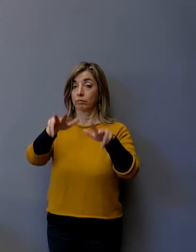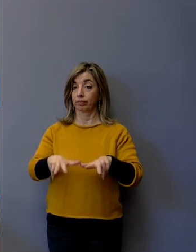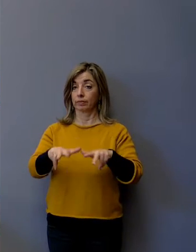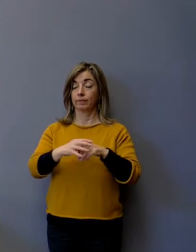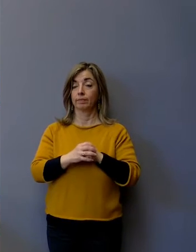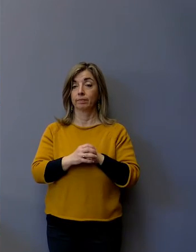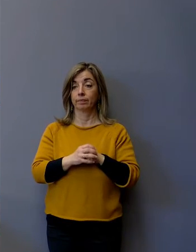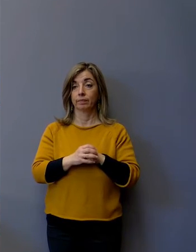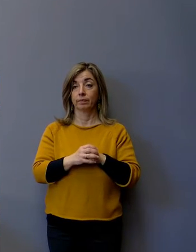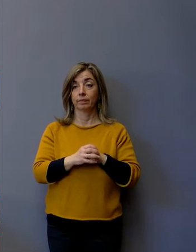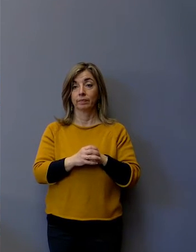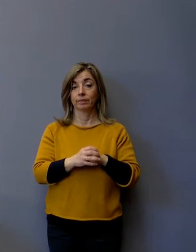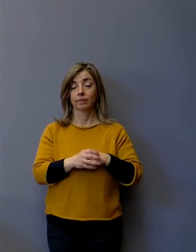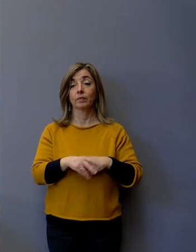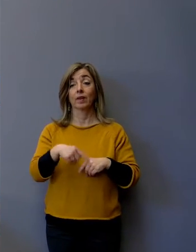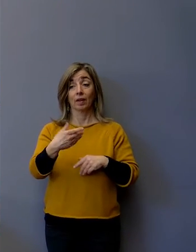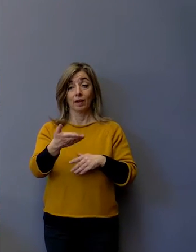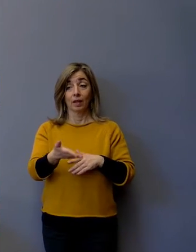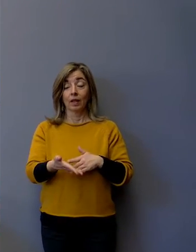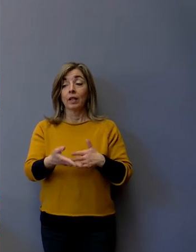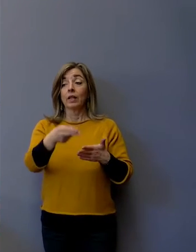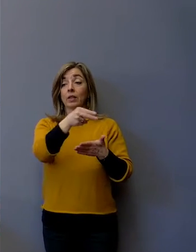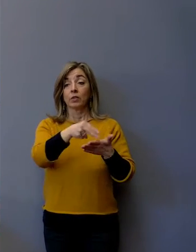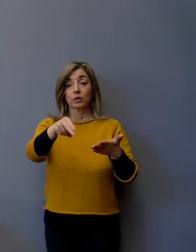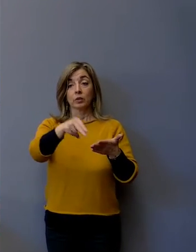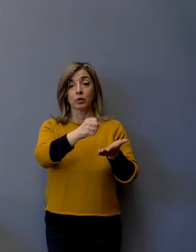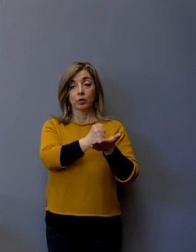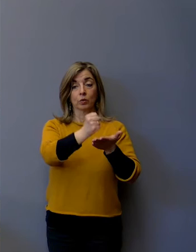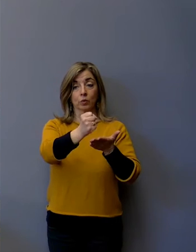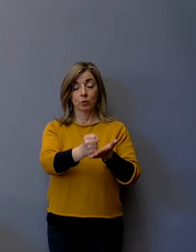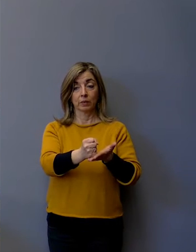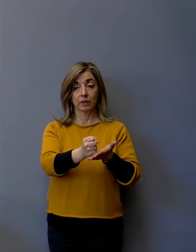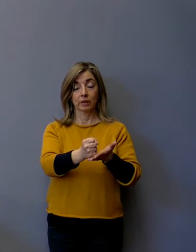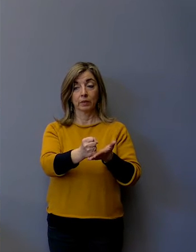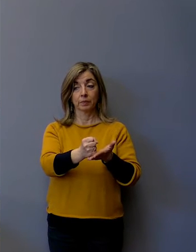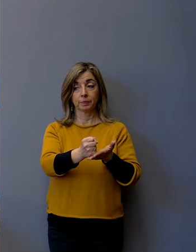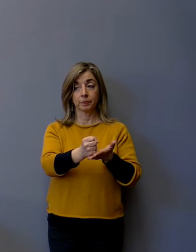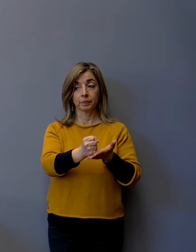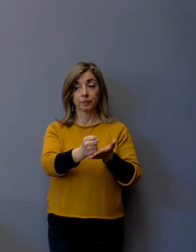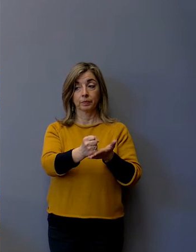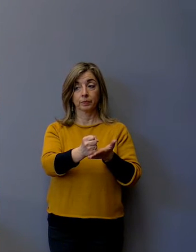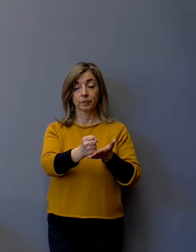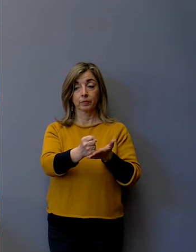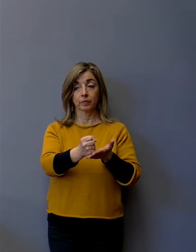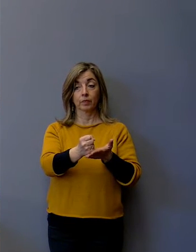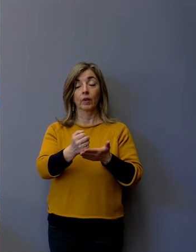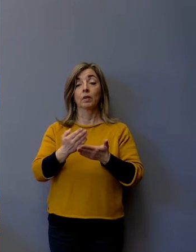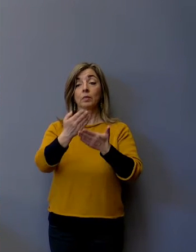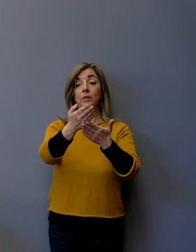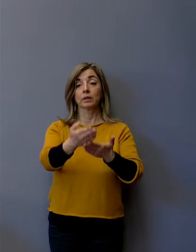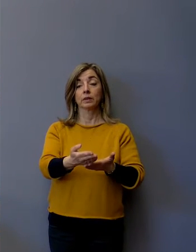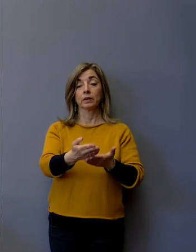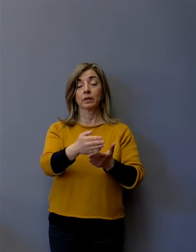pongo ora in votazione i documenti presentati dalla lista vince e